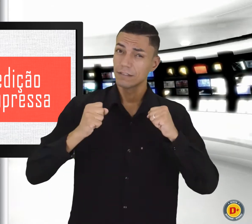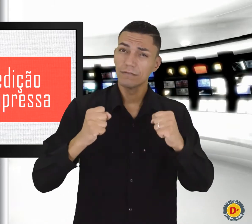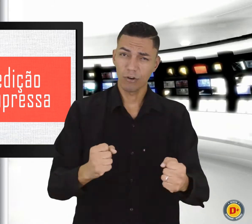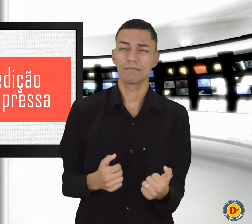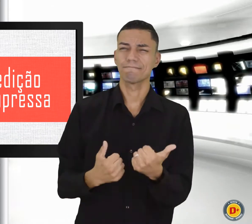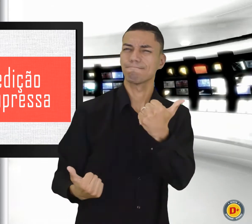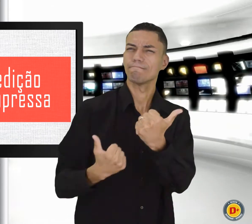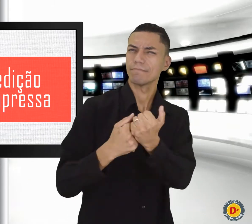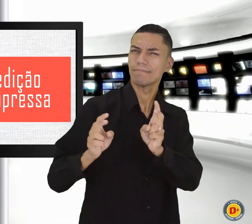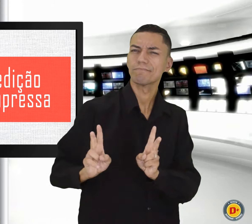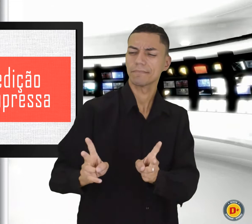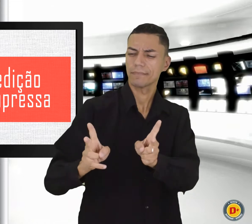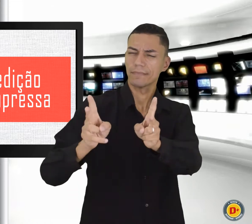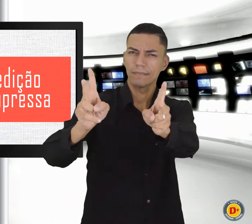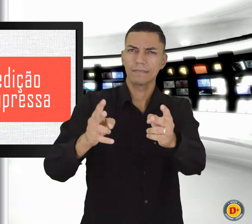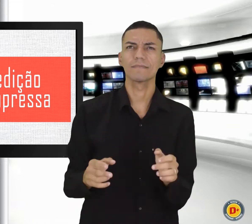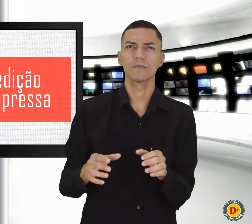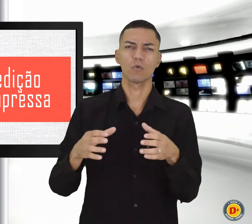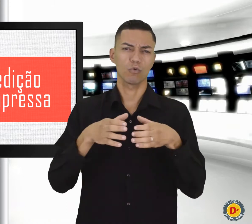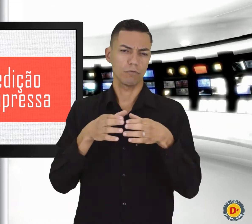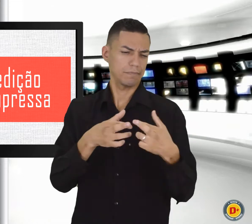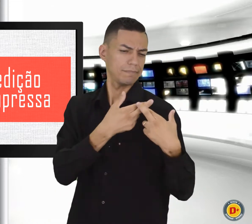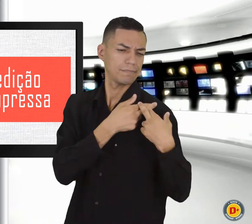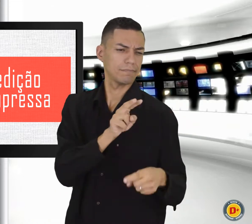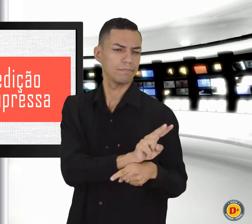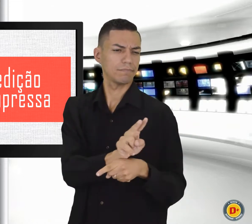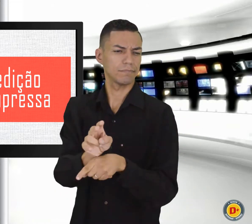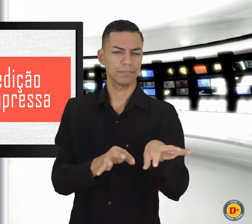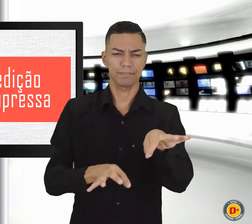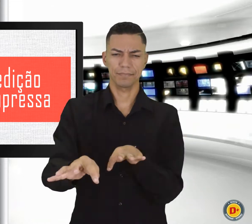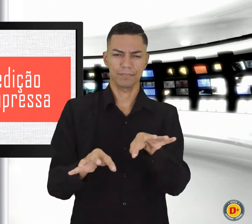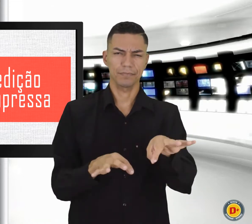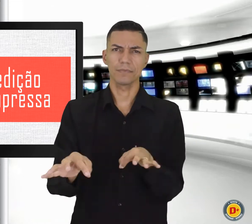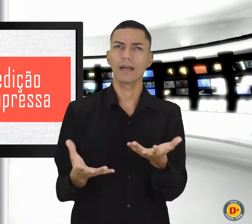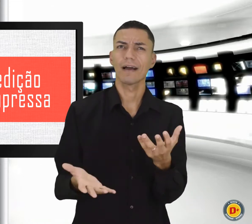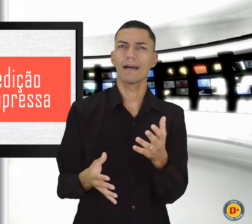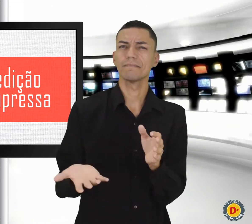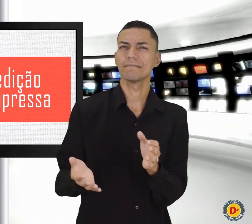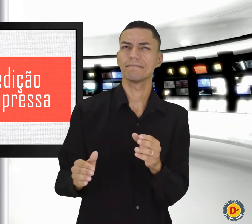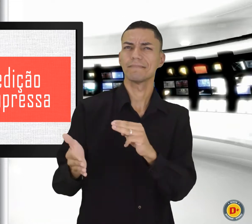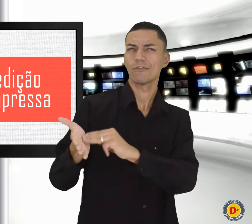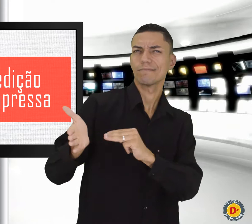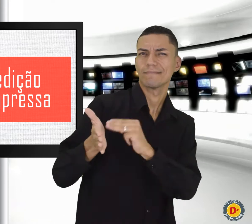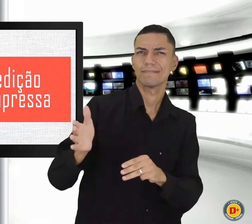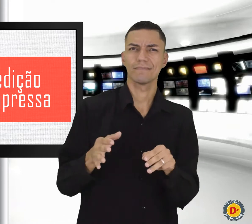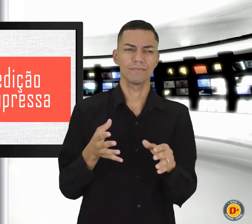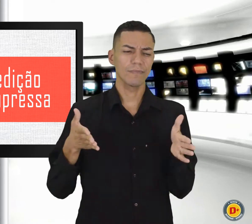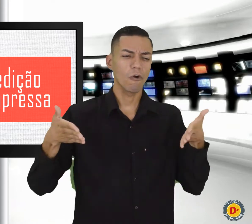apoios contínuos, consultores, programa, metodologia e abordagem.